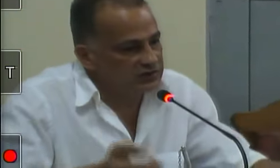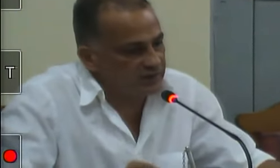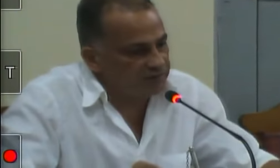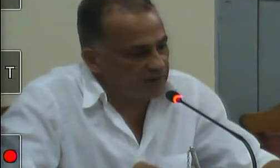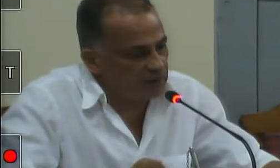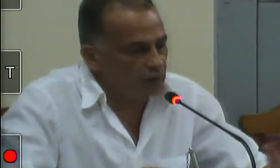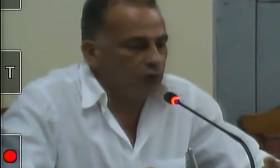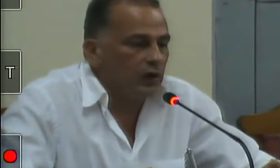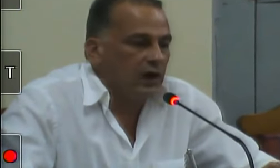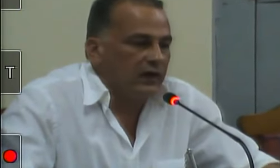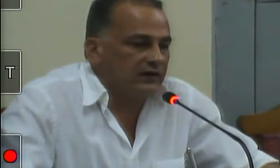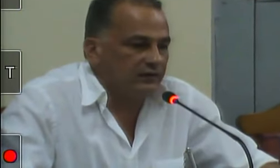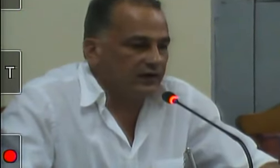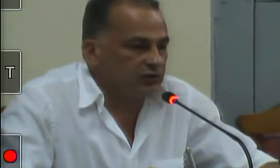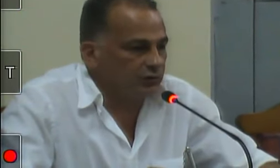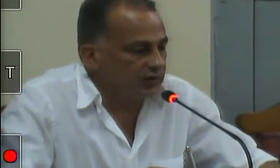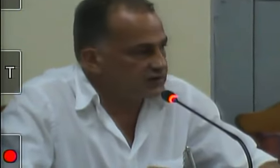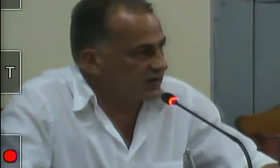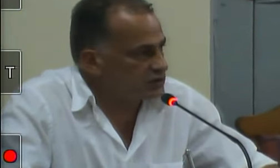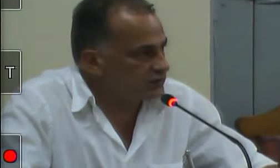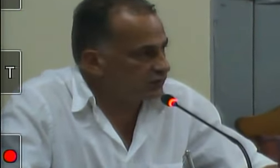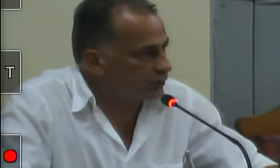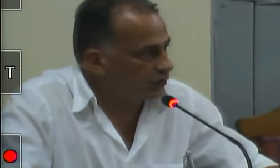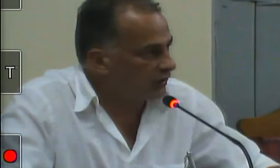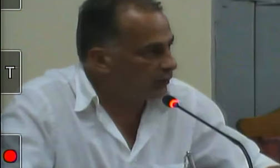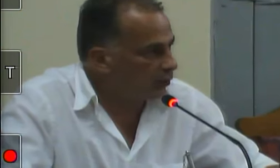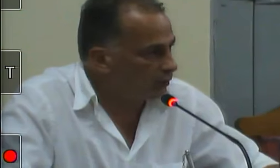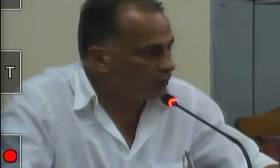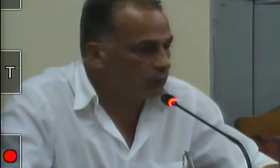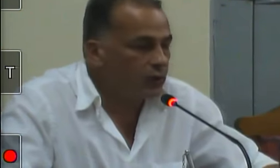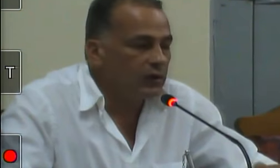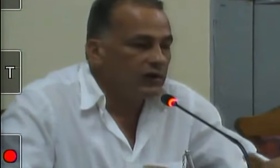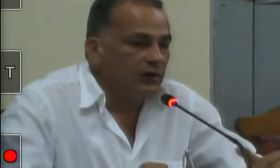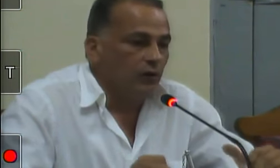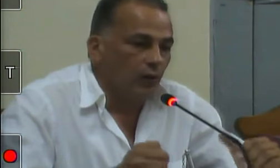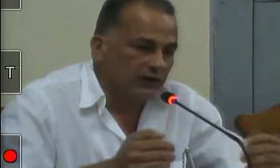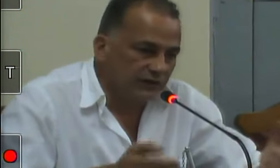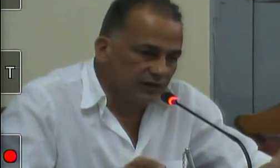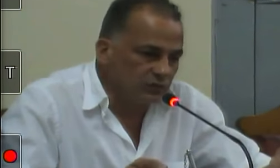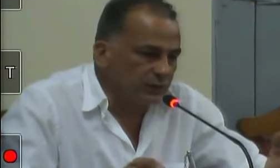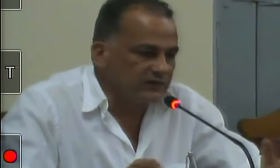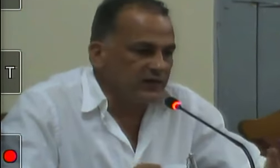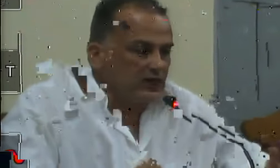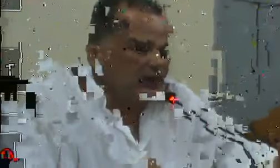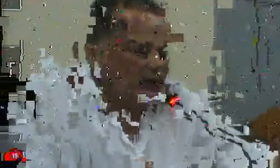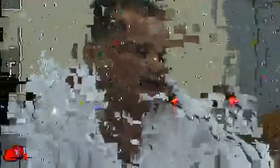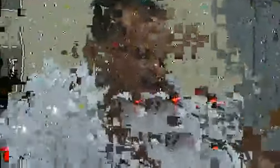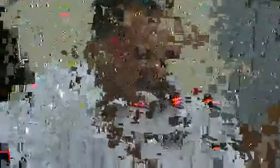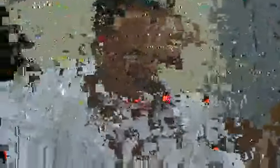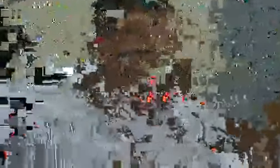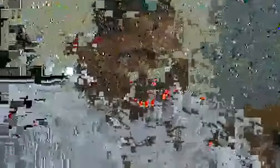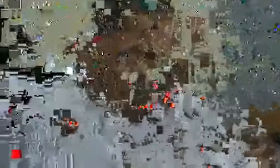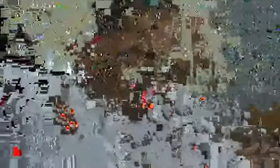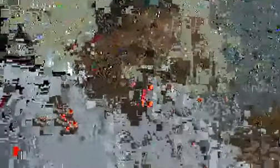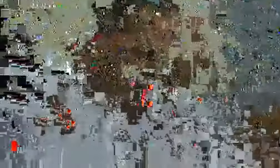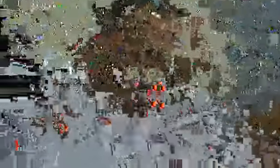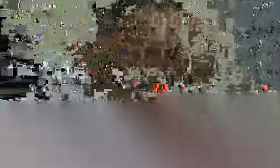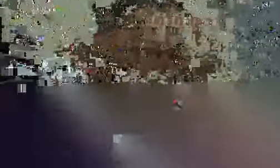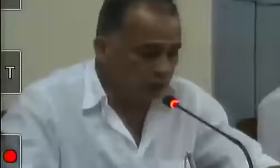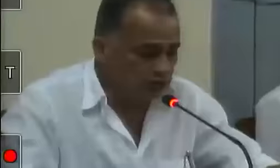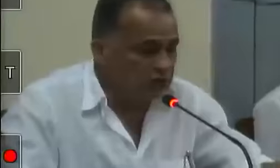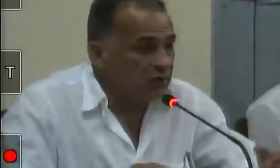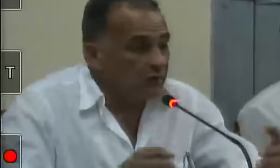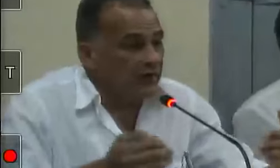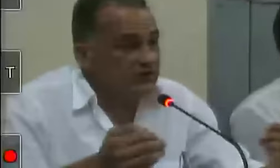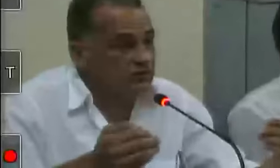tem que ser feito através de uma iniciativa do poder público, ou através de uma mensagem do prefeito, através da Secretaria